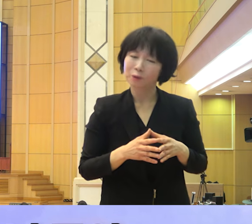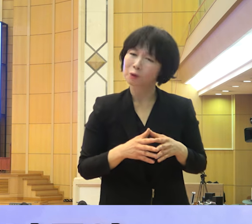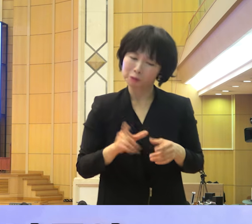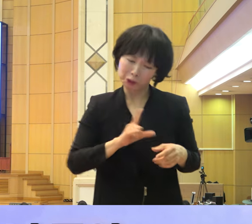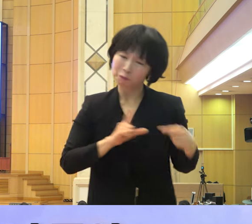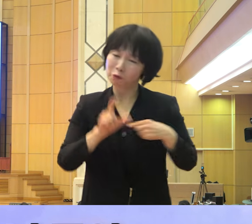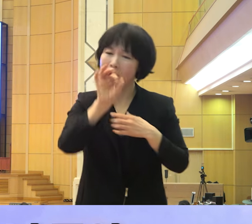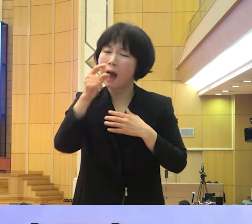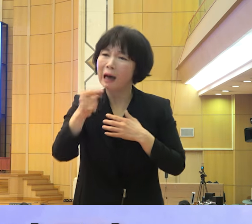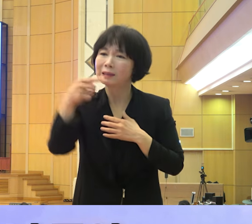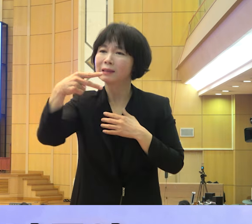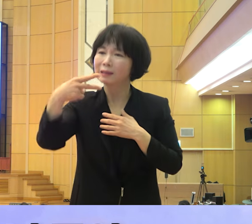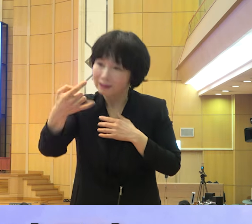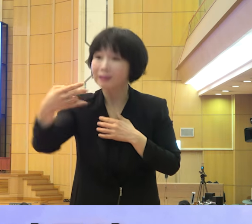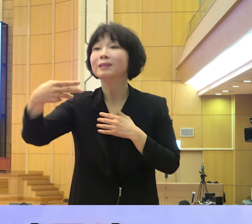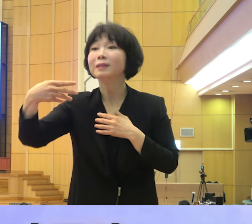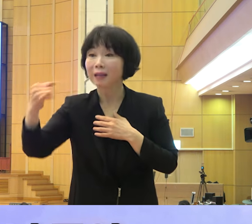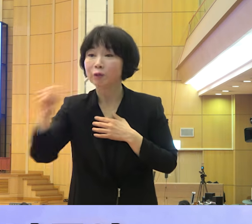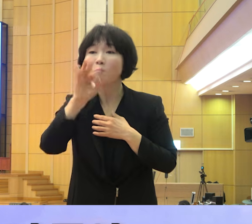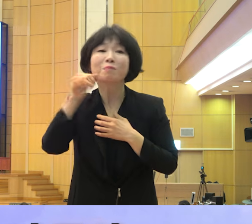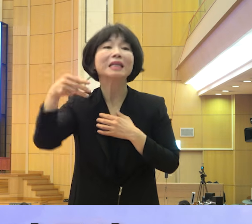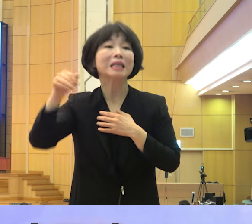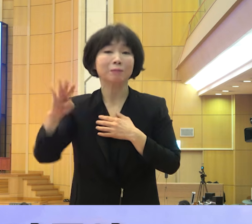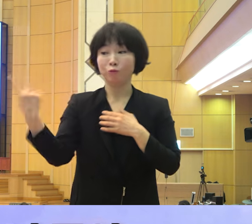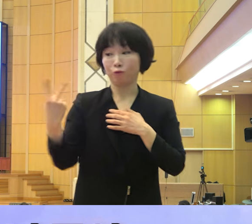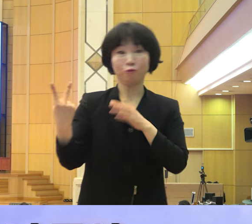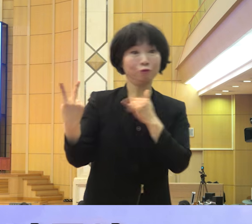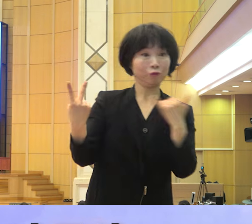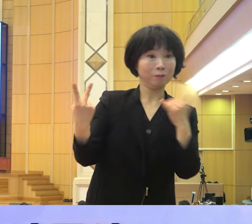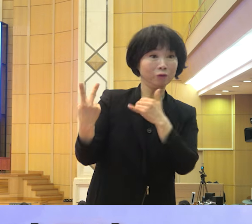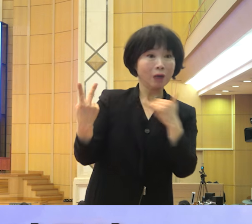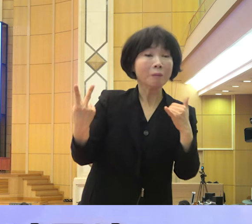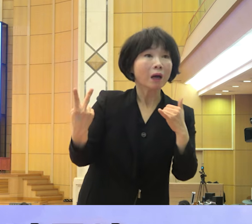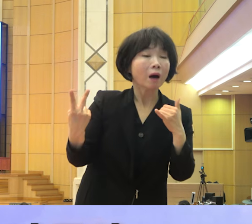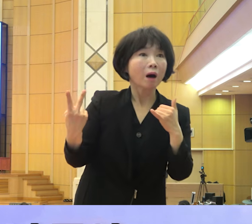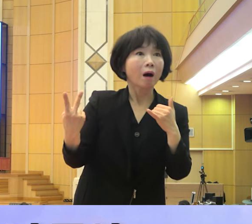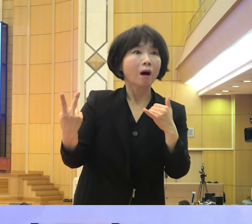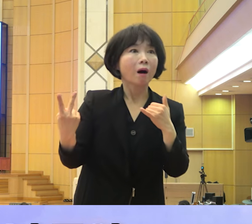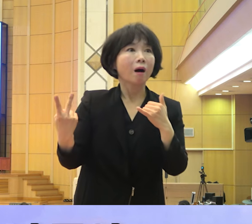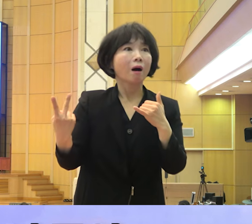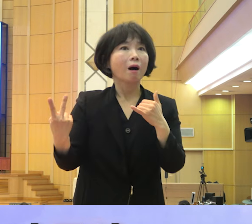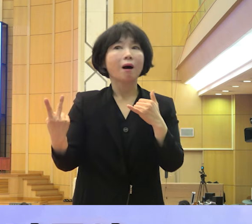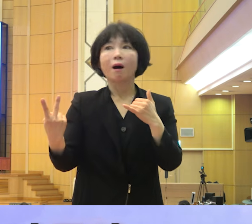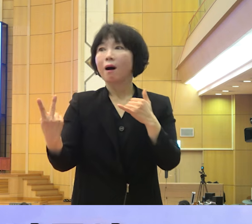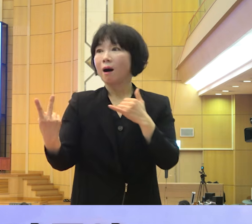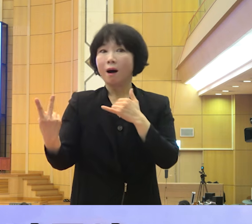빌립 두 사람이 세례 요한이가 하는 말을 듣고 예수님을 따라가서